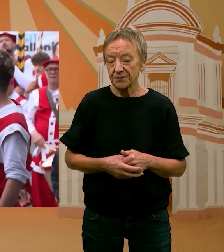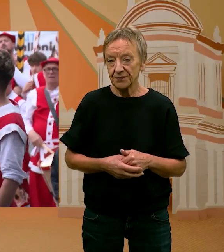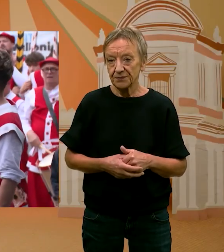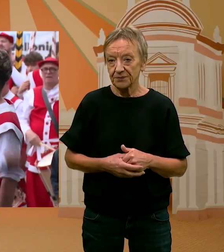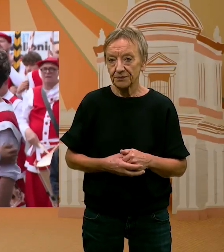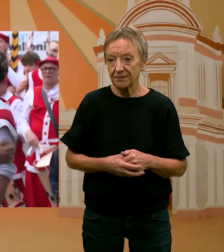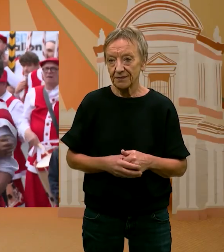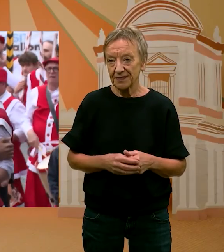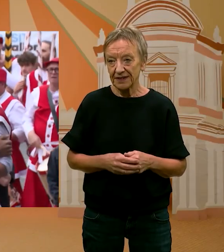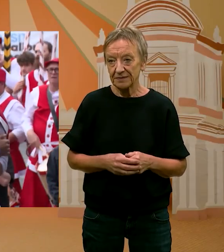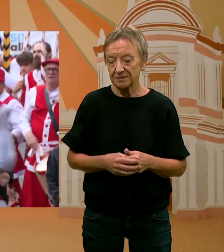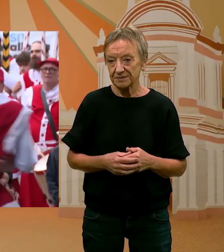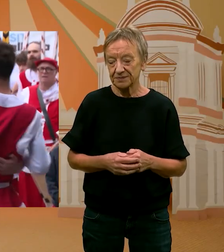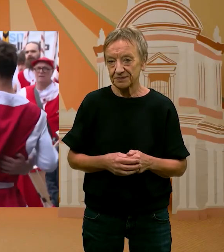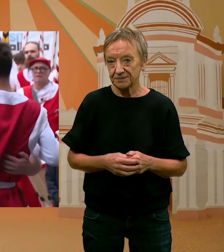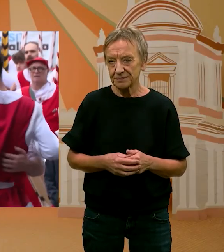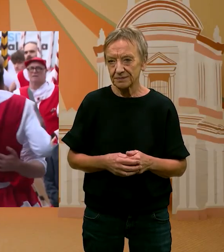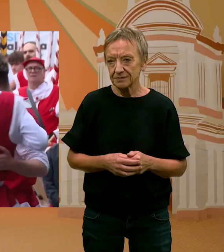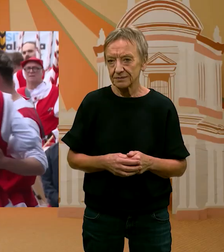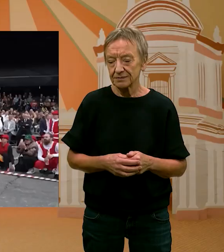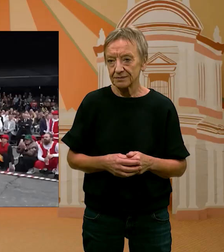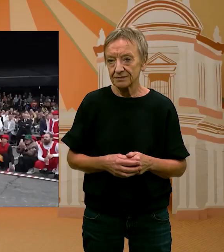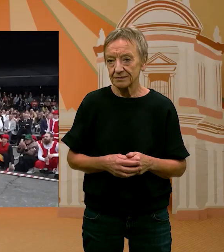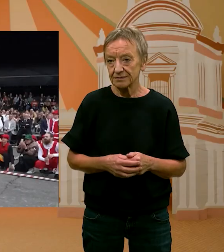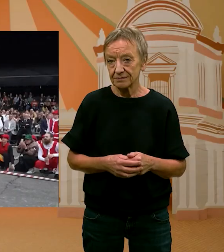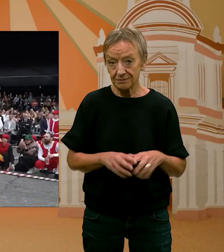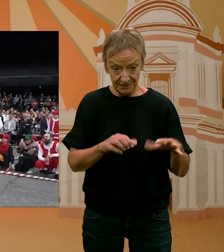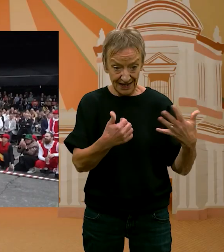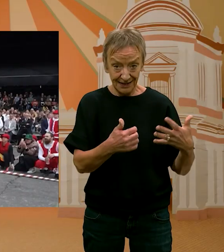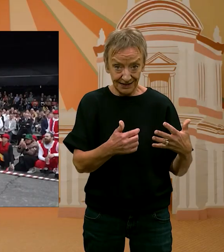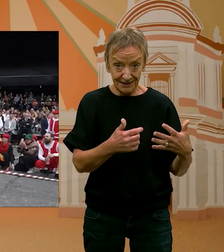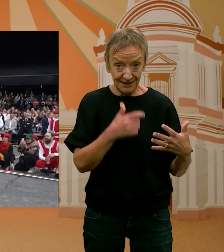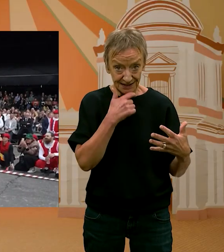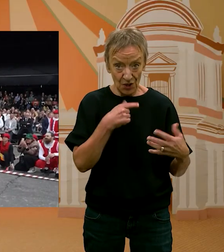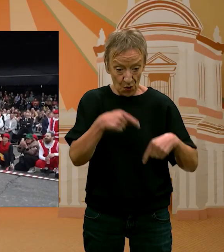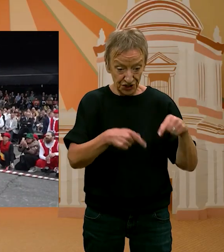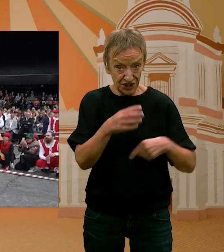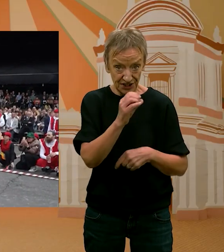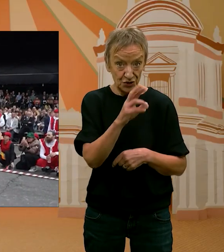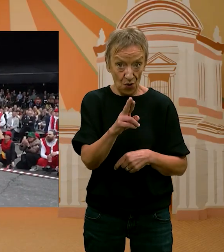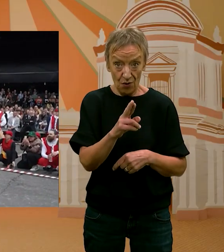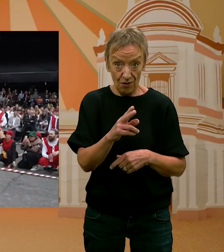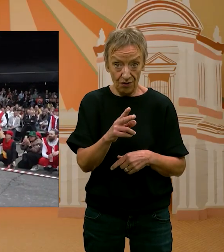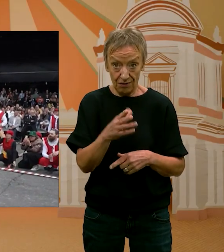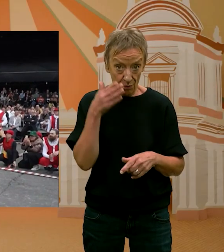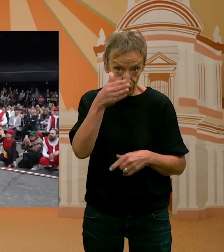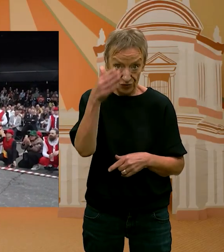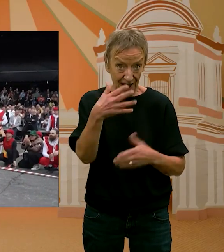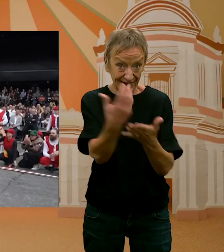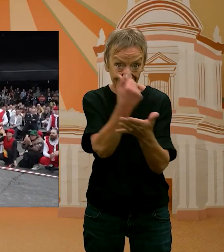plus frais physiquement que moi, donc voilà. Il a 16 ans, il est parti pour en avoir plus que toi, non? Ah ben je le souhaite, après voilà. Hein. Moi dans ma tête, je